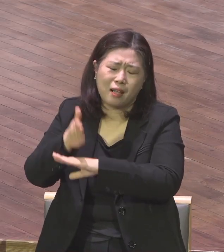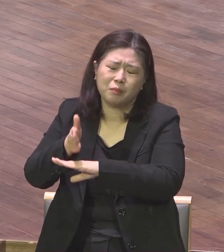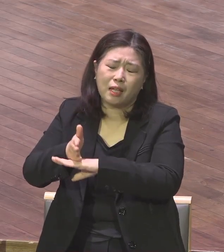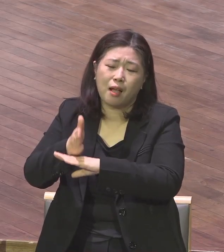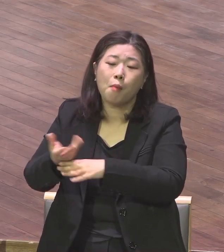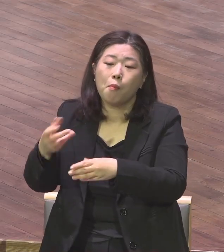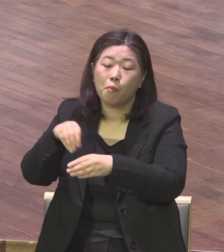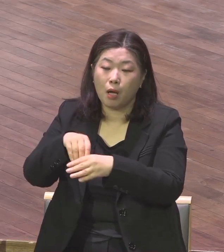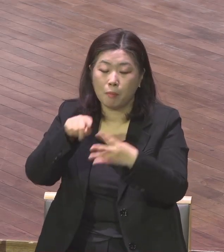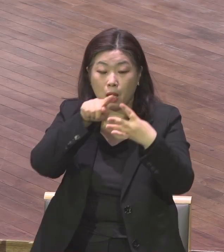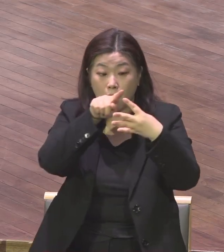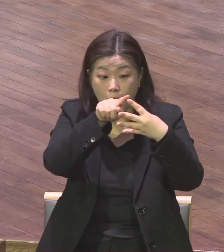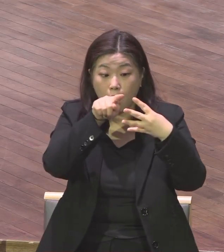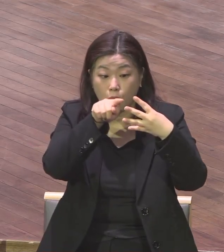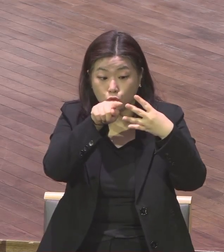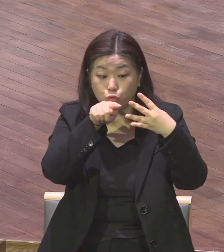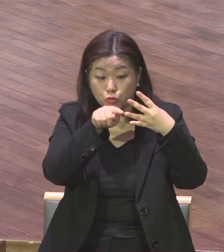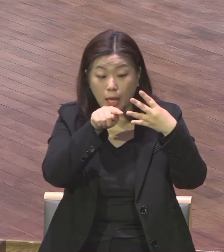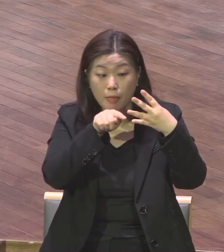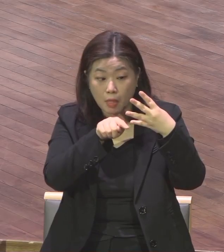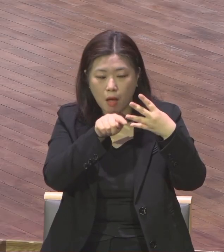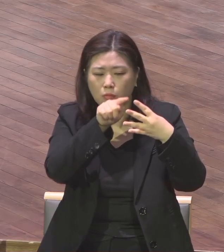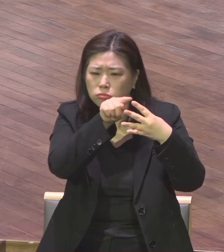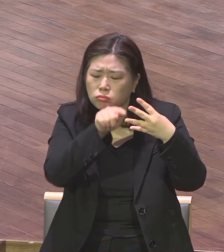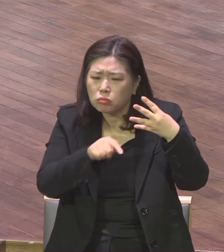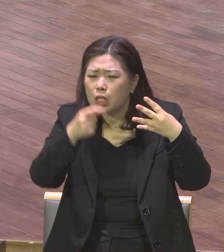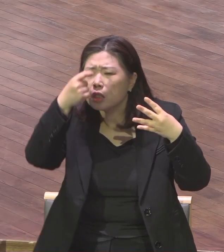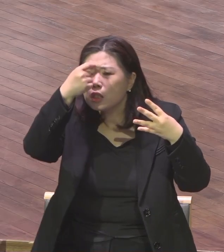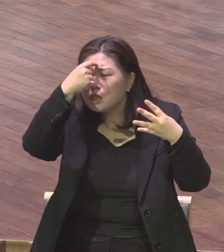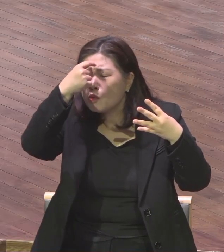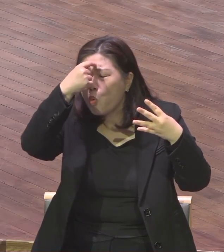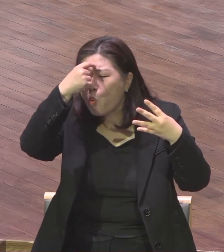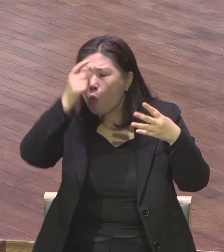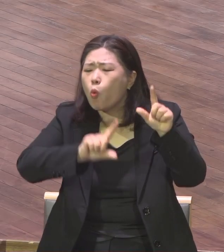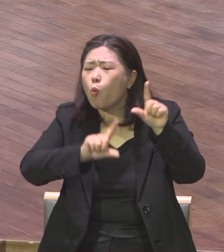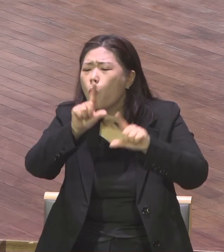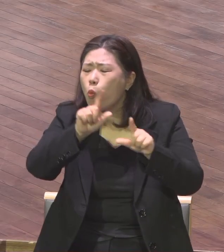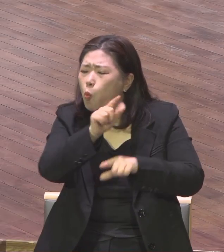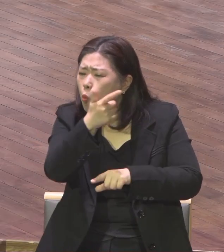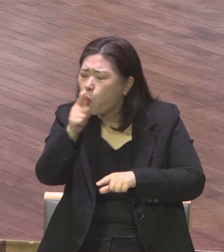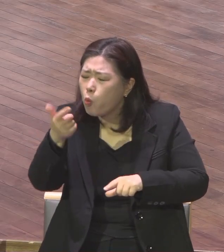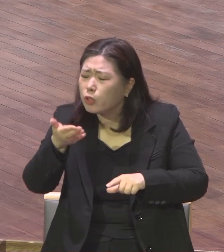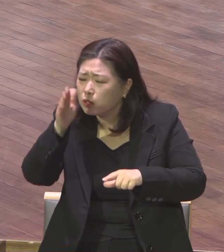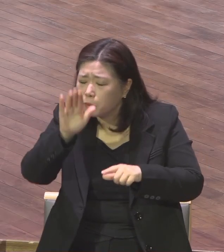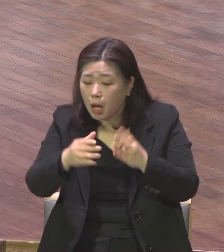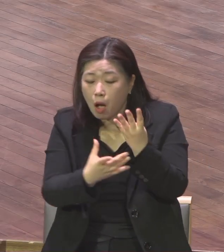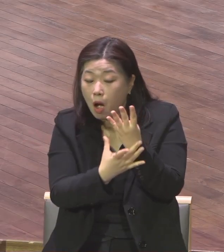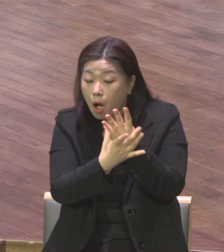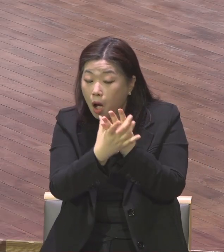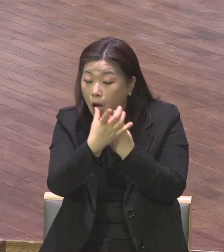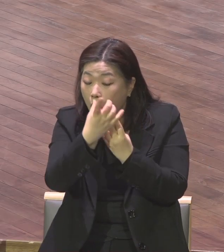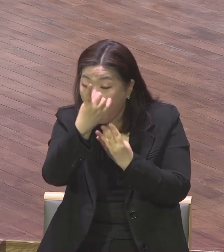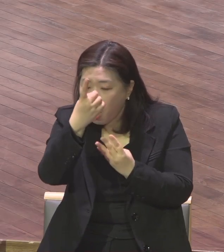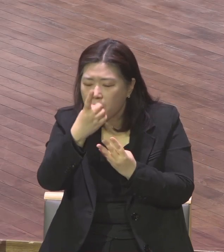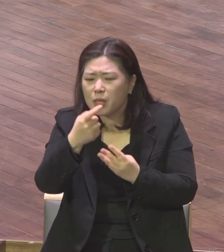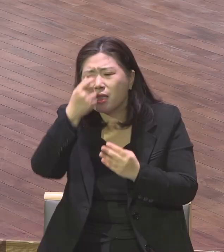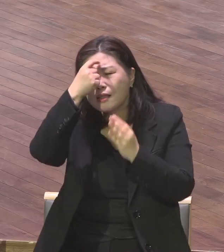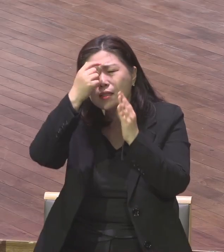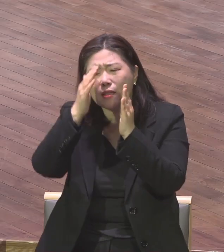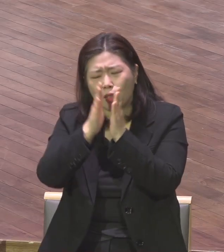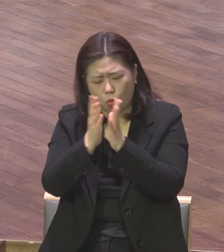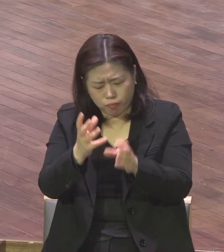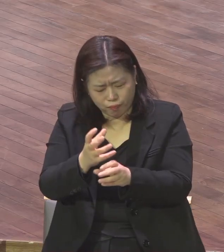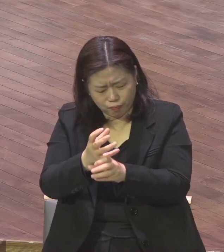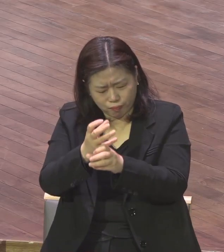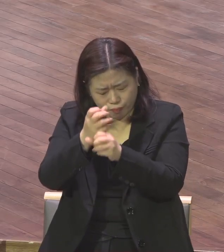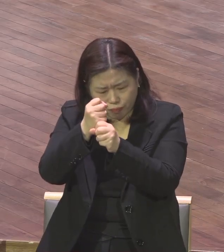이 네 가지는 기도의 다른 유형이라고 볼 수 있지만은 자세히 보면 어떻게 기도해야